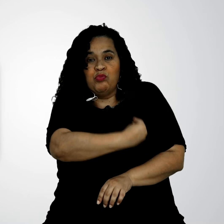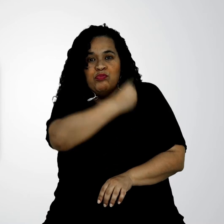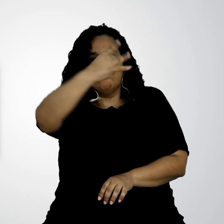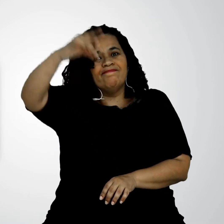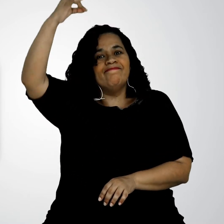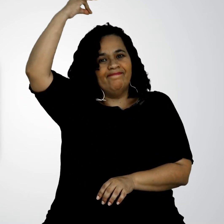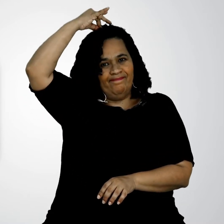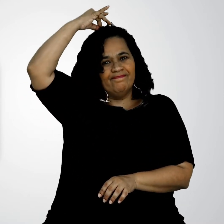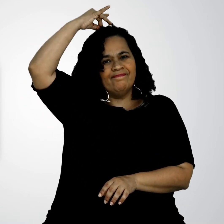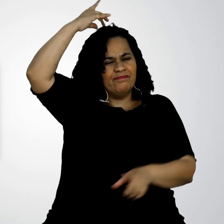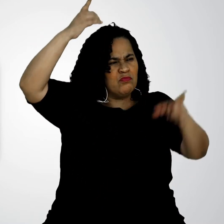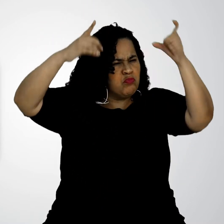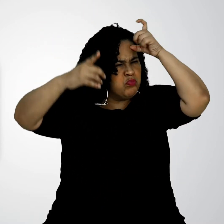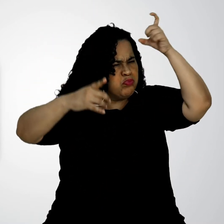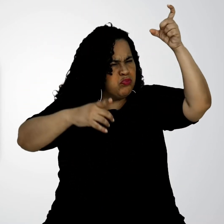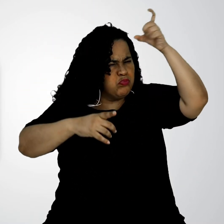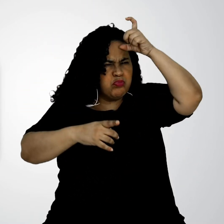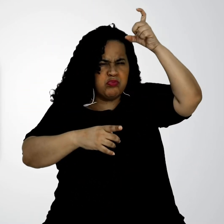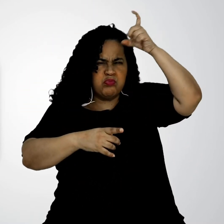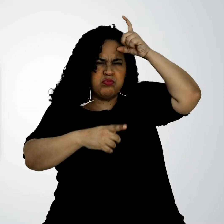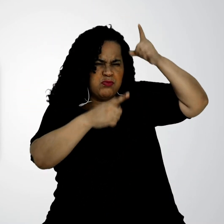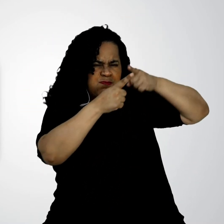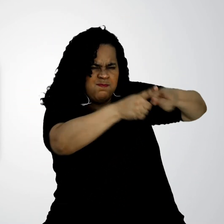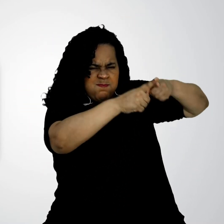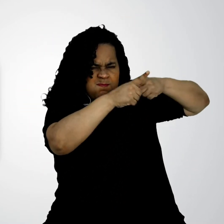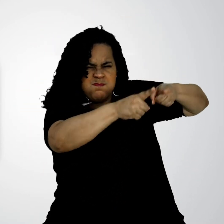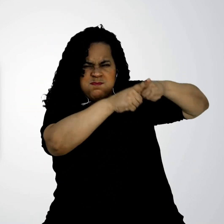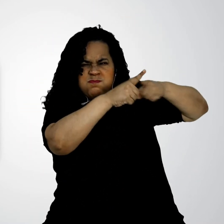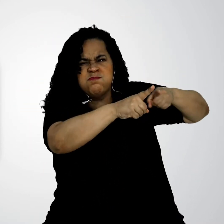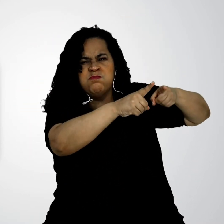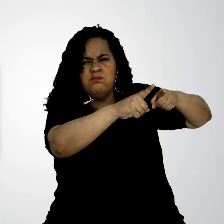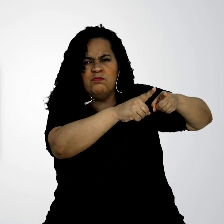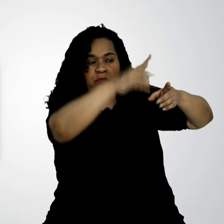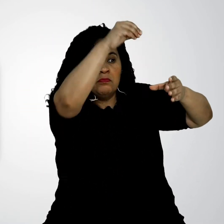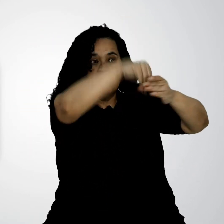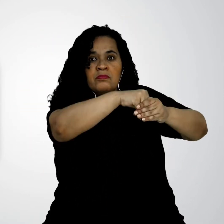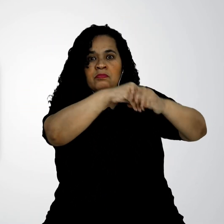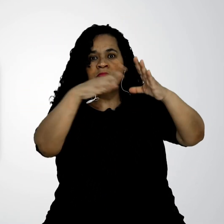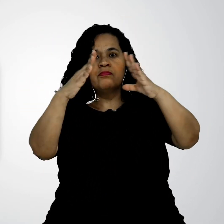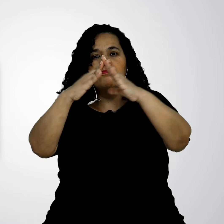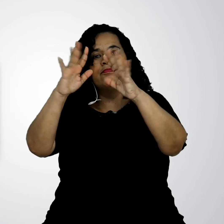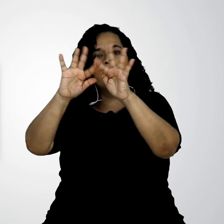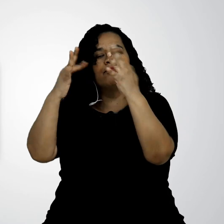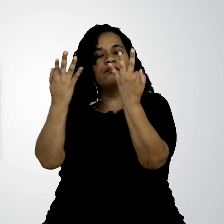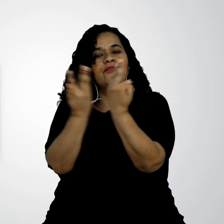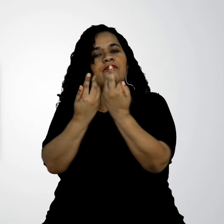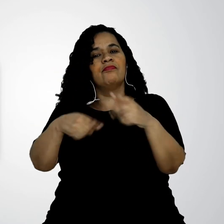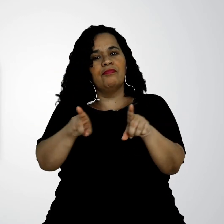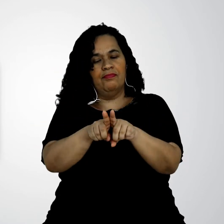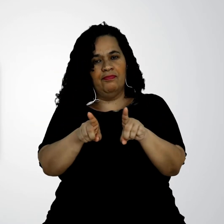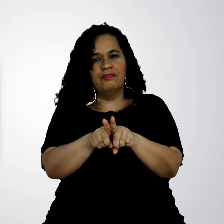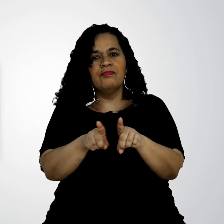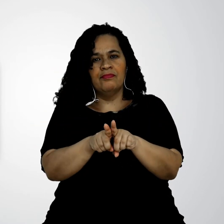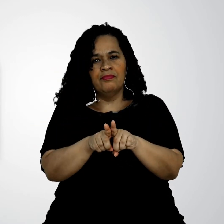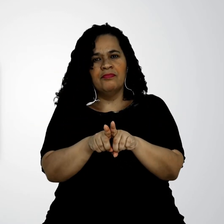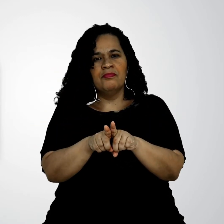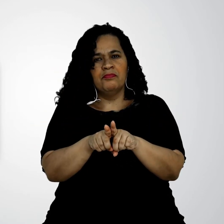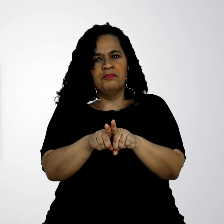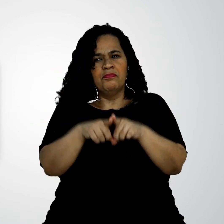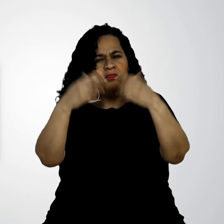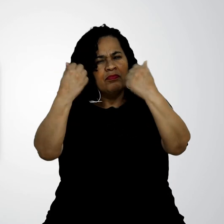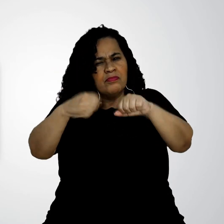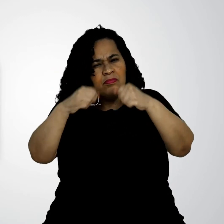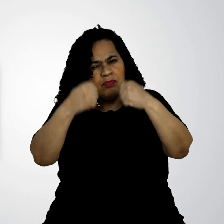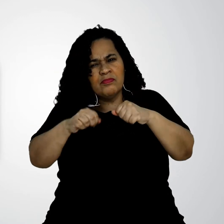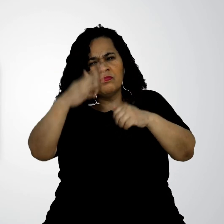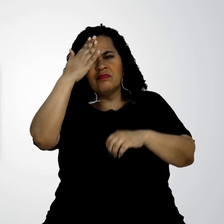maligno dentro dessa esfera familiar. E isso é evidente. Eu acho que você não precisa nem ser espiritualista para você enxergar